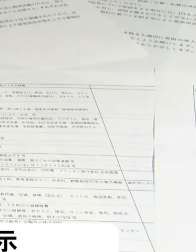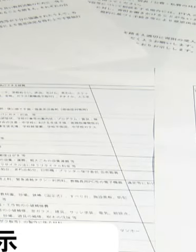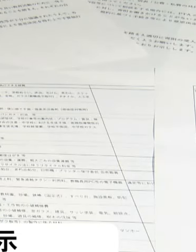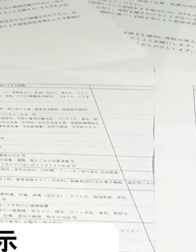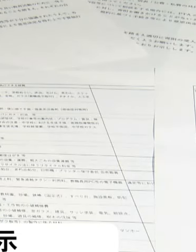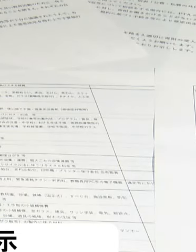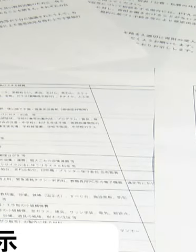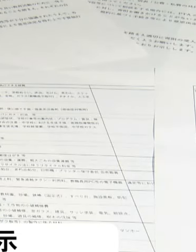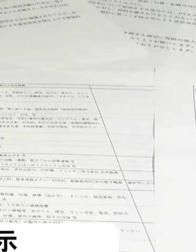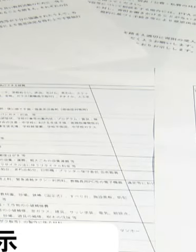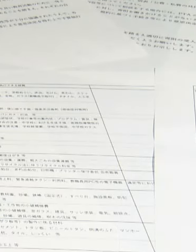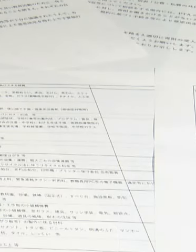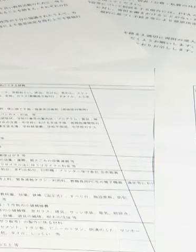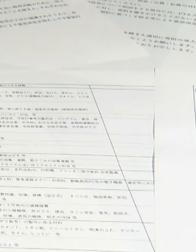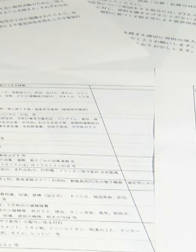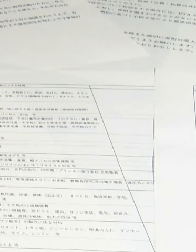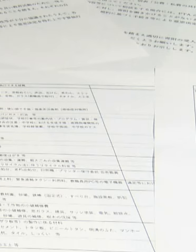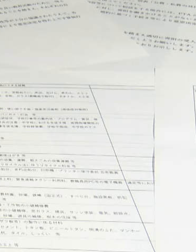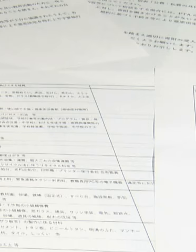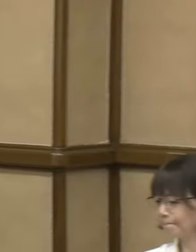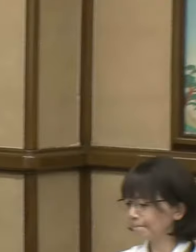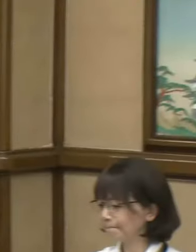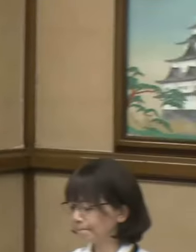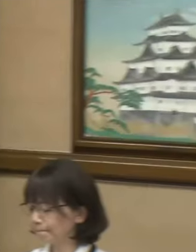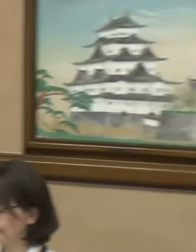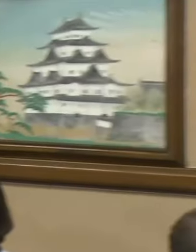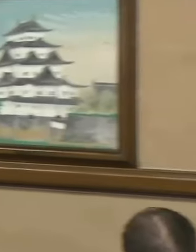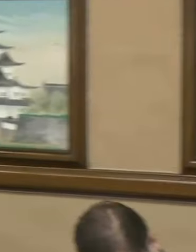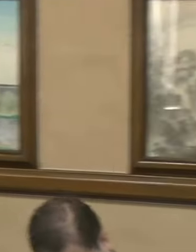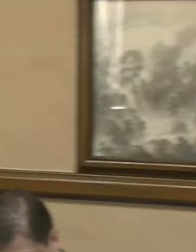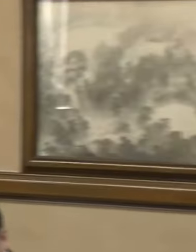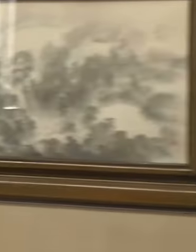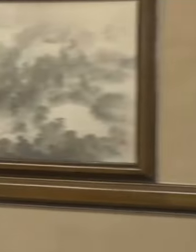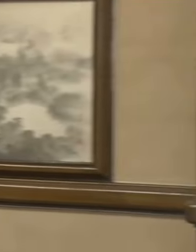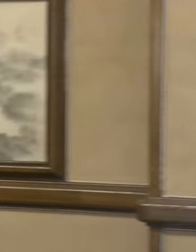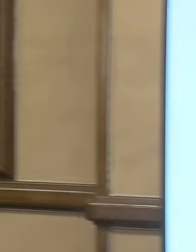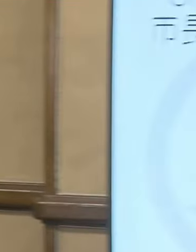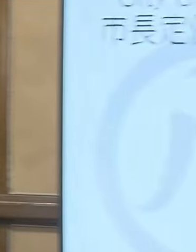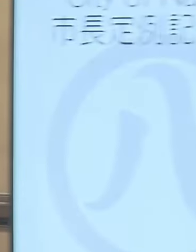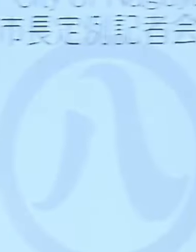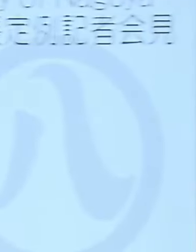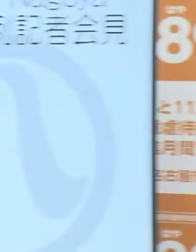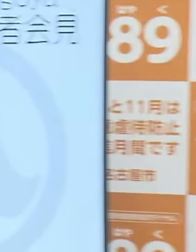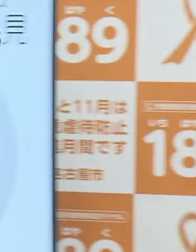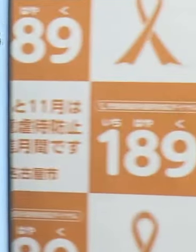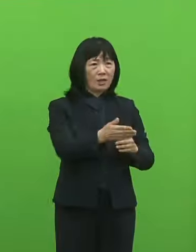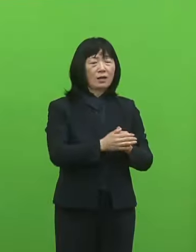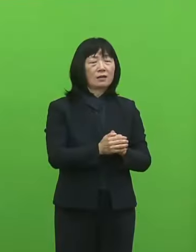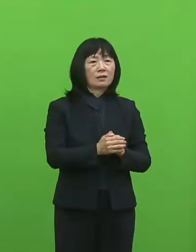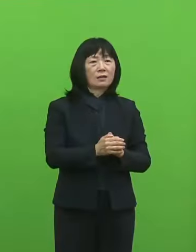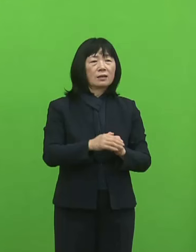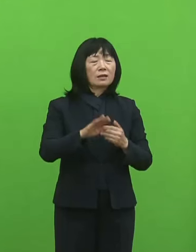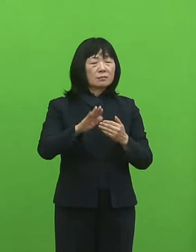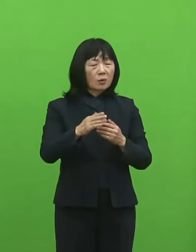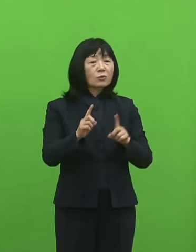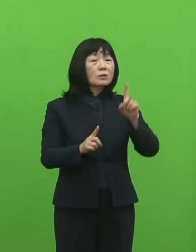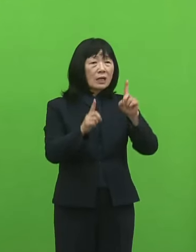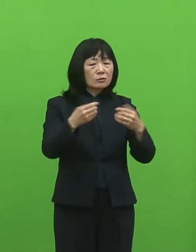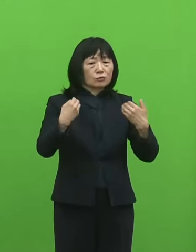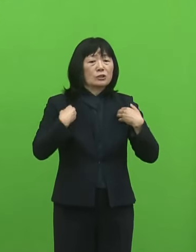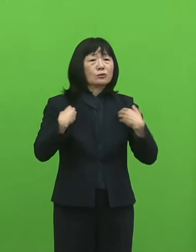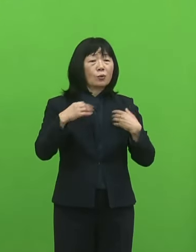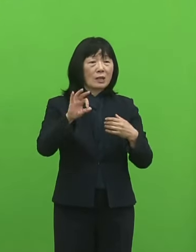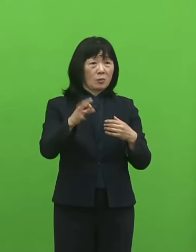があったものもあげられました川村市長は卒業少々の